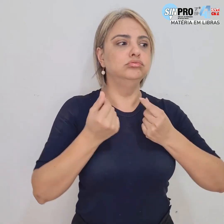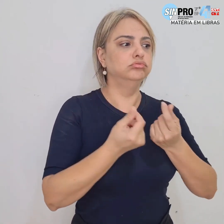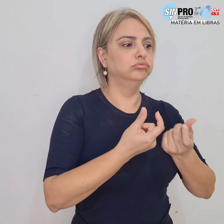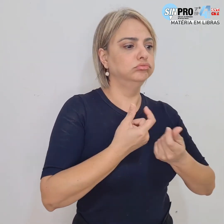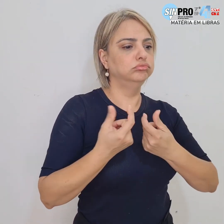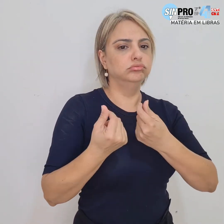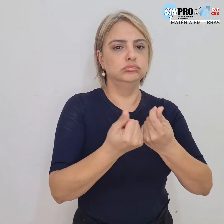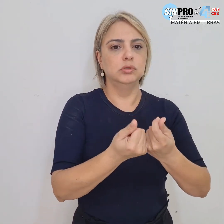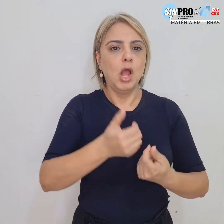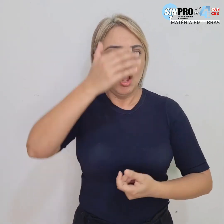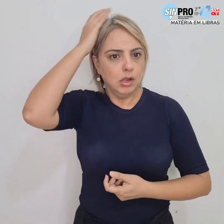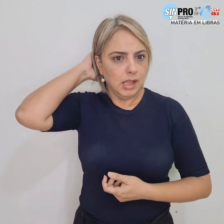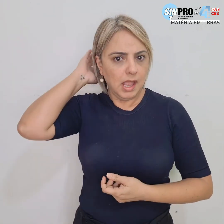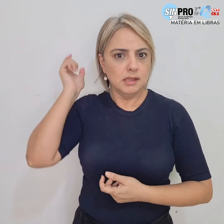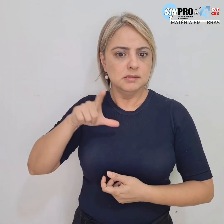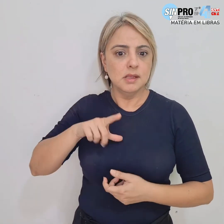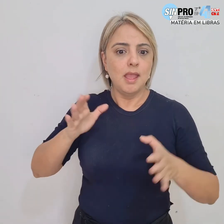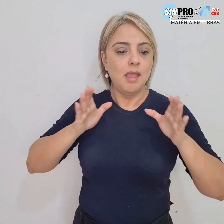Ele é um sujeito do mercado financeiro.